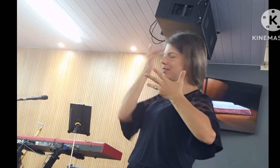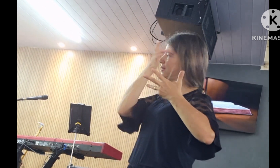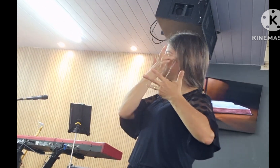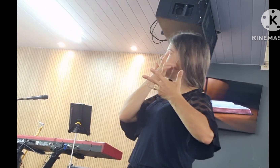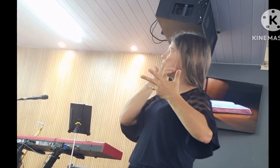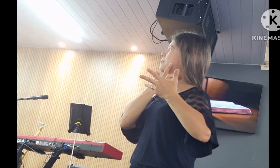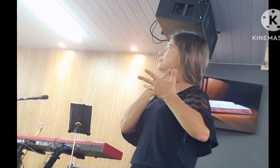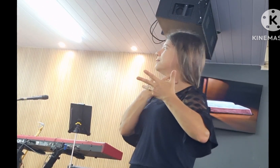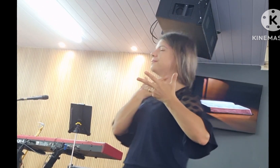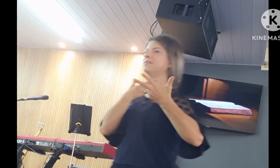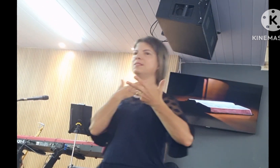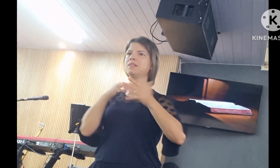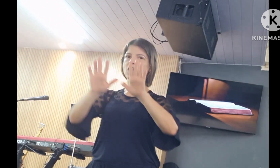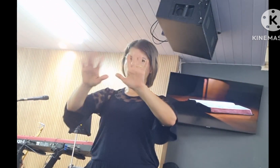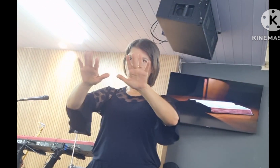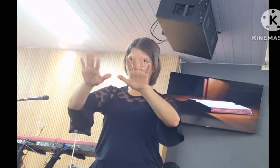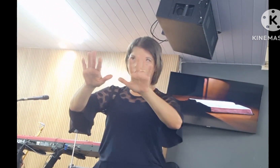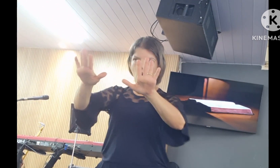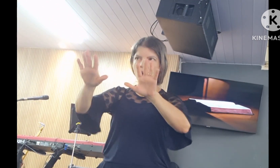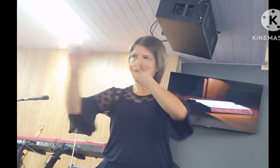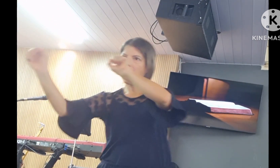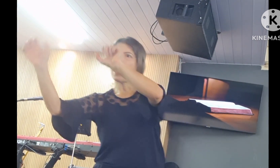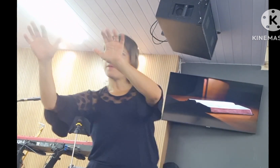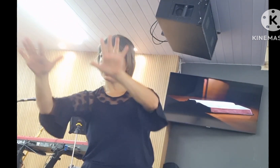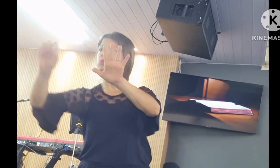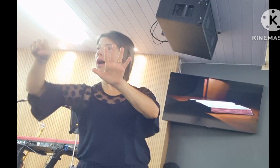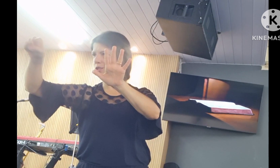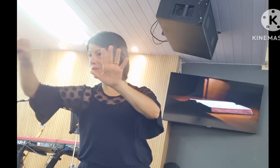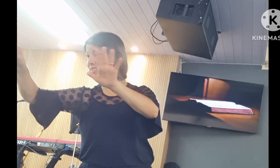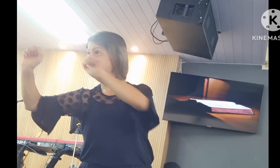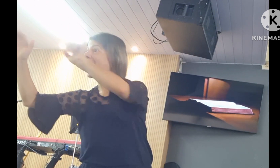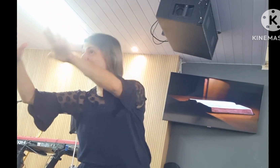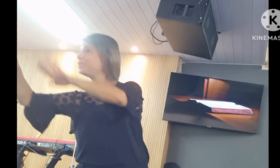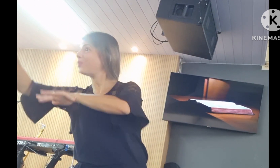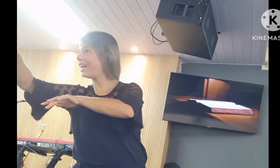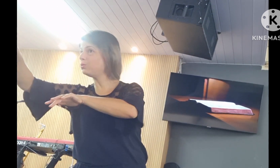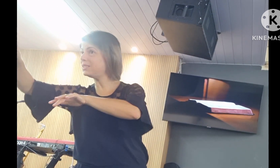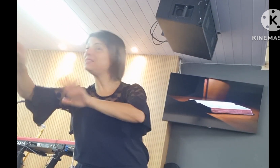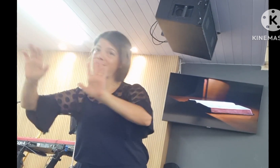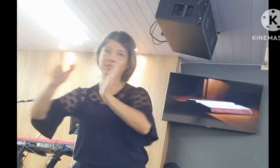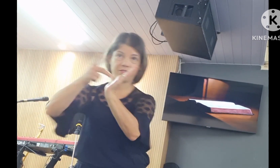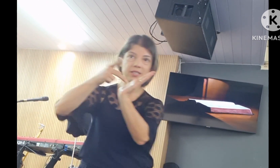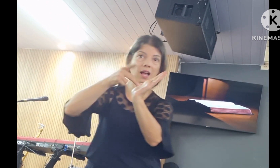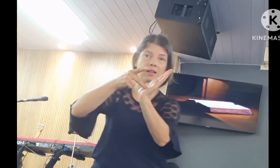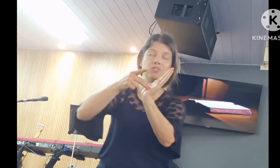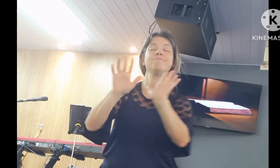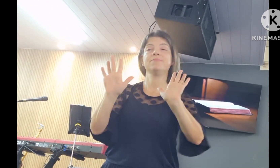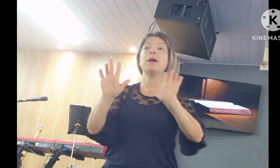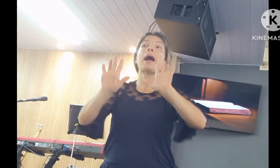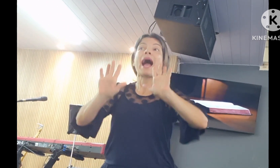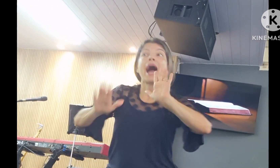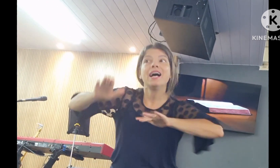Olha, entenda, não estou dizendo que você não vai passar luta, não estou dizendo que o inimigo não vai te apertar, não estou dizendo que